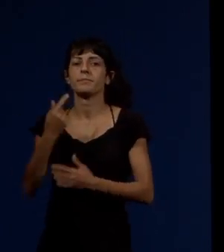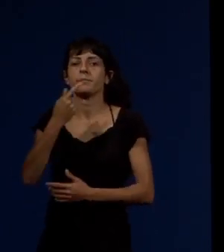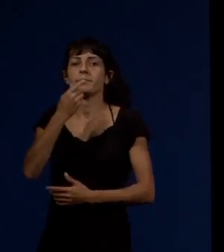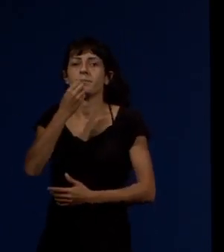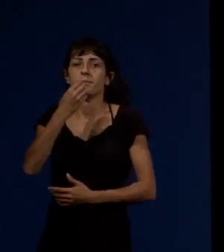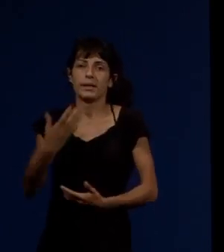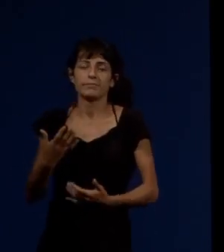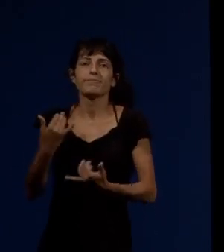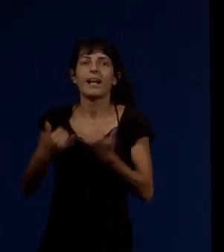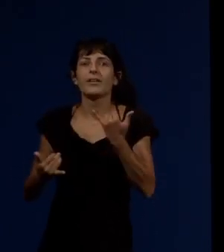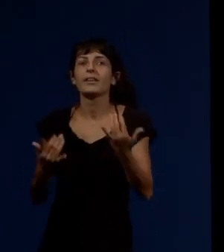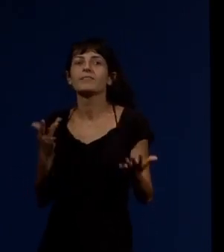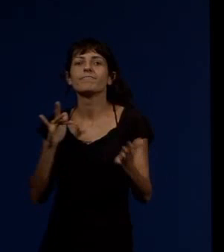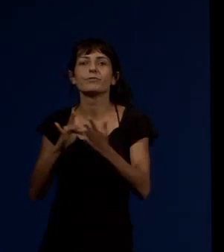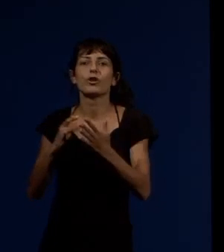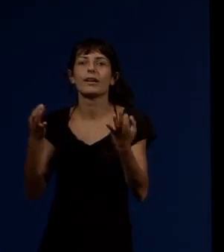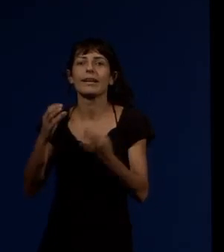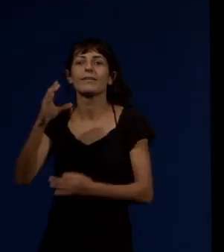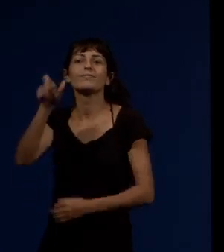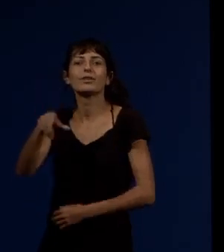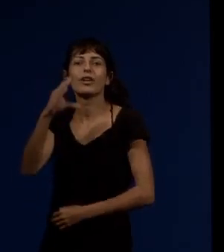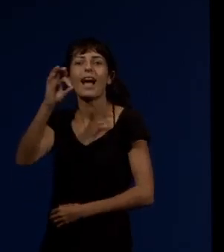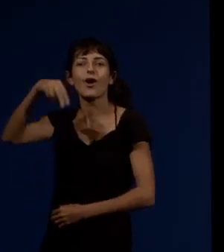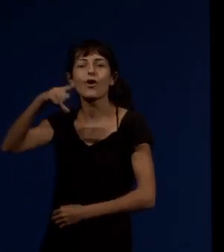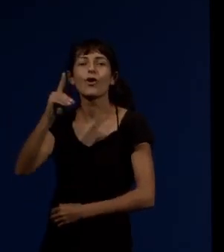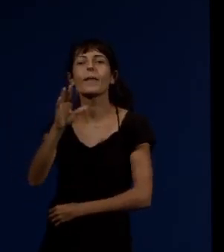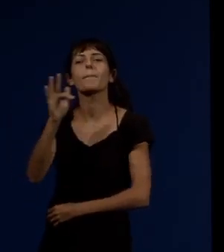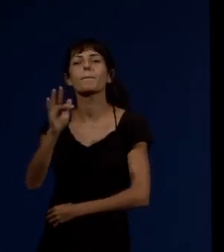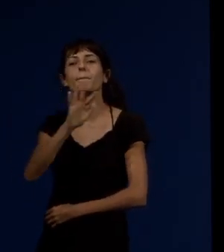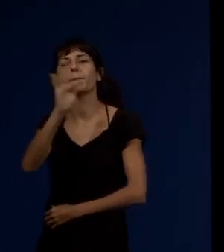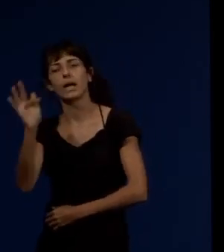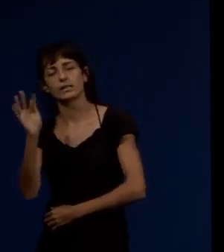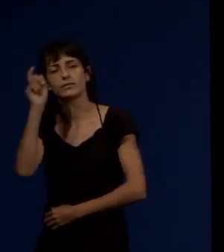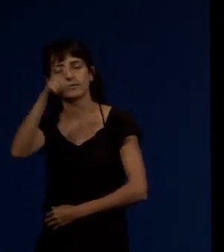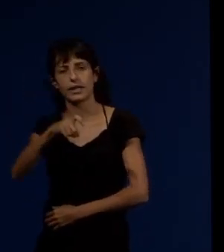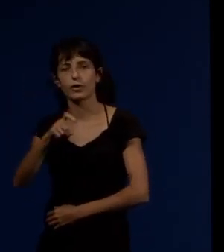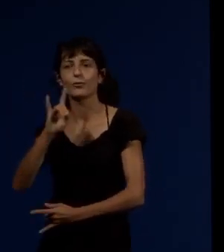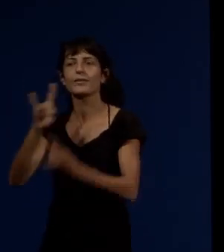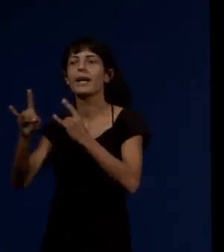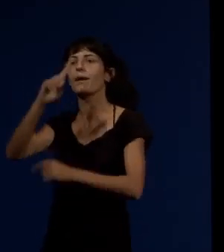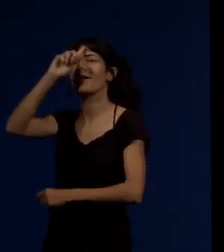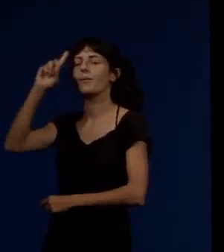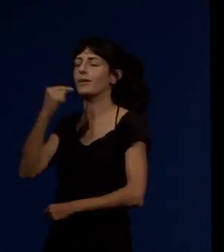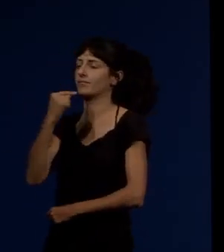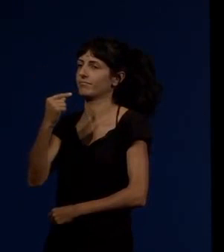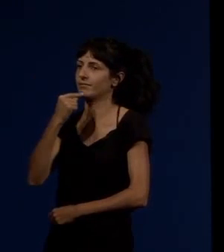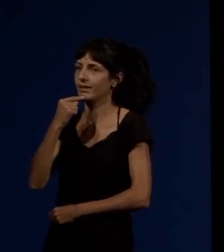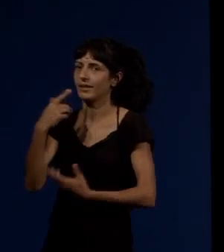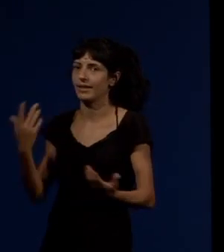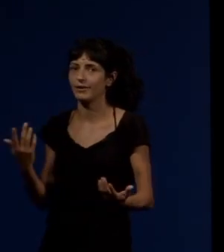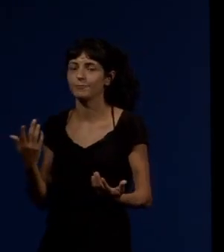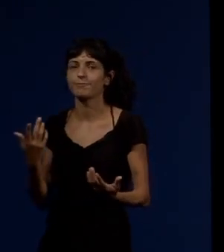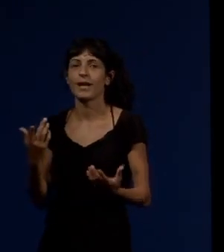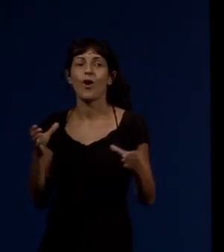que ten pasado? O que ten pasado é que o señor Conde e o señor Alberto Núñez Feijóo chamaron a Madrid e lle dixeron que, obviamente, coas xentes de